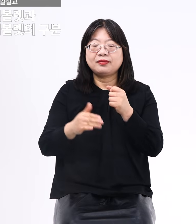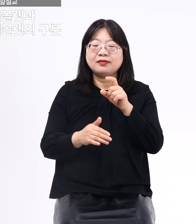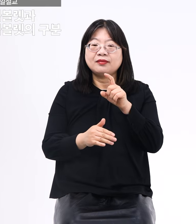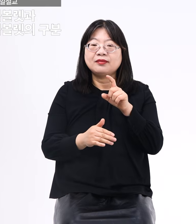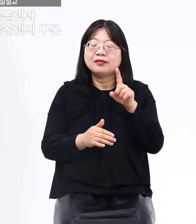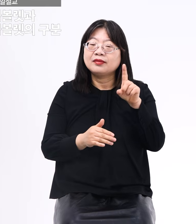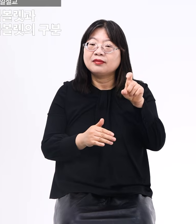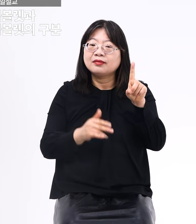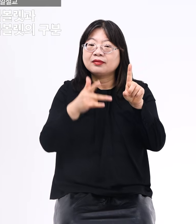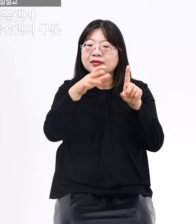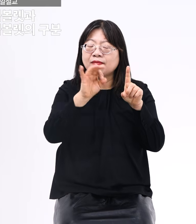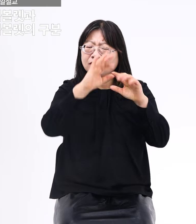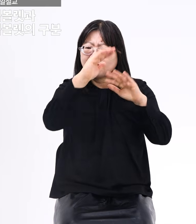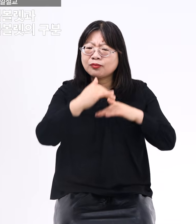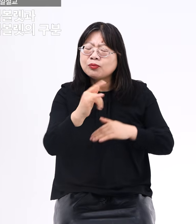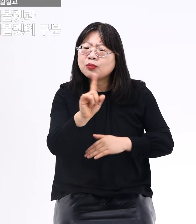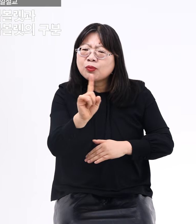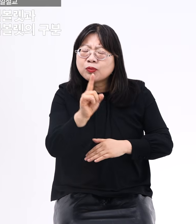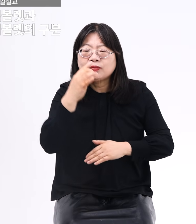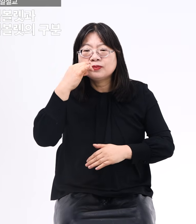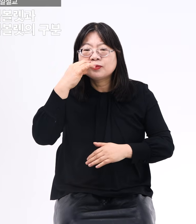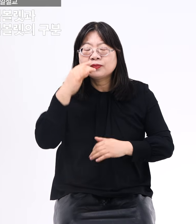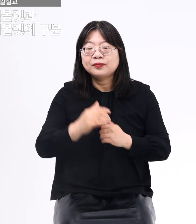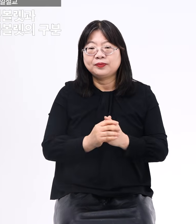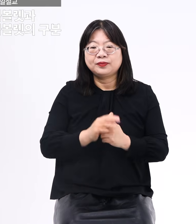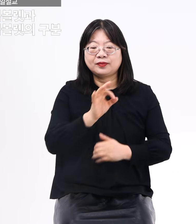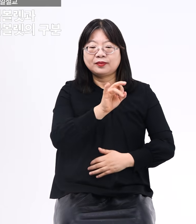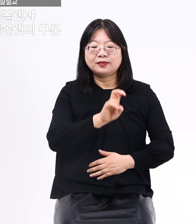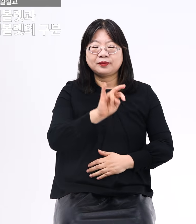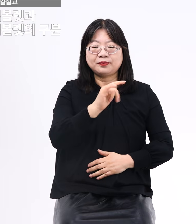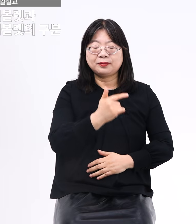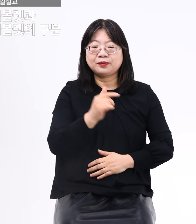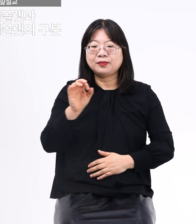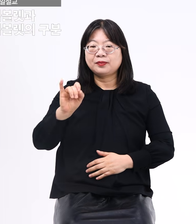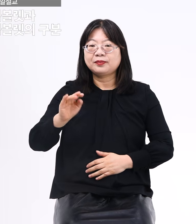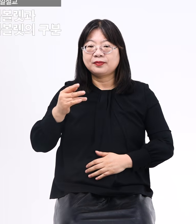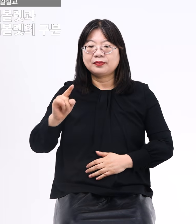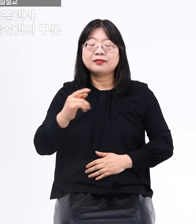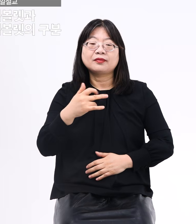있었나? 암몬과 입다가 큰 싸움을 해요.